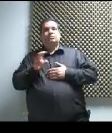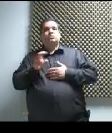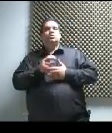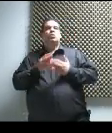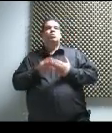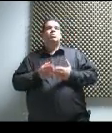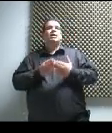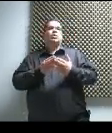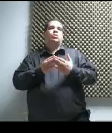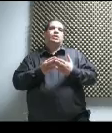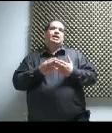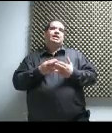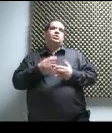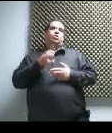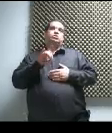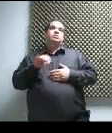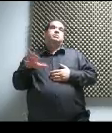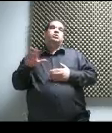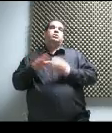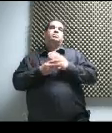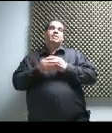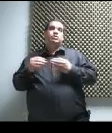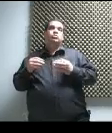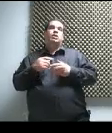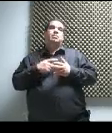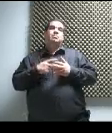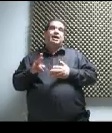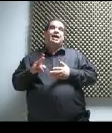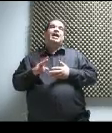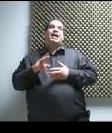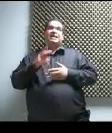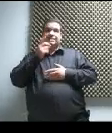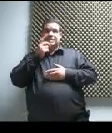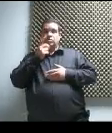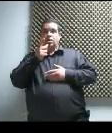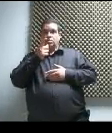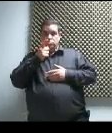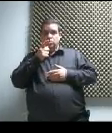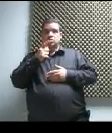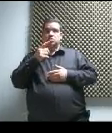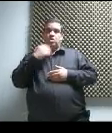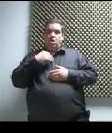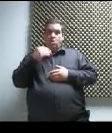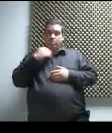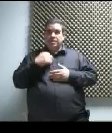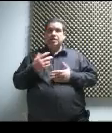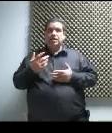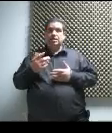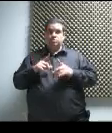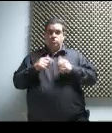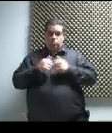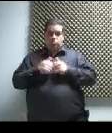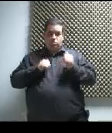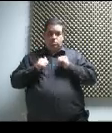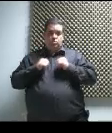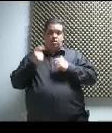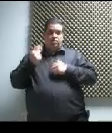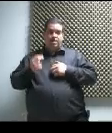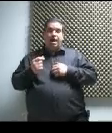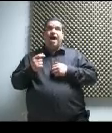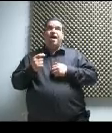un barco de carga. Nos costó 80 y pico de pesos. Más después tú le pagas el desayuno, el almuerzo, la comida. Sigue sumando. Porque si un grupo de actores va a